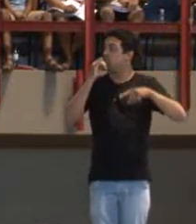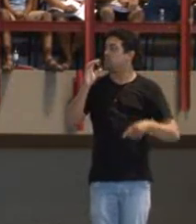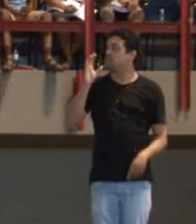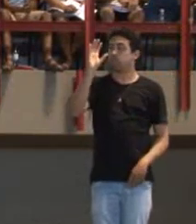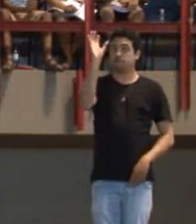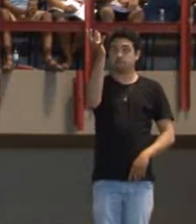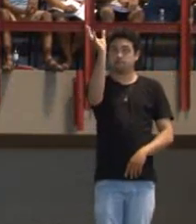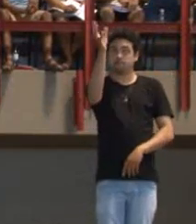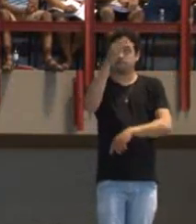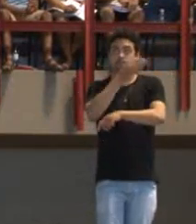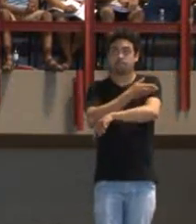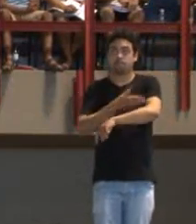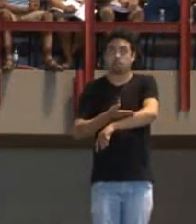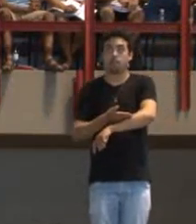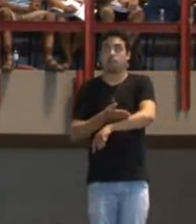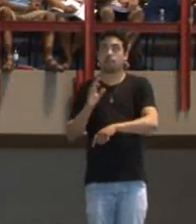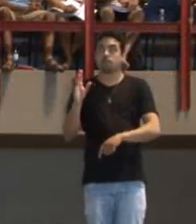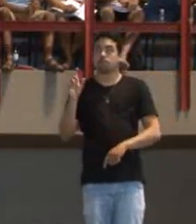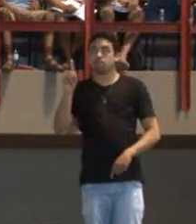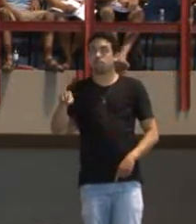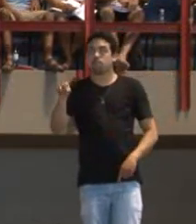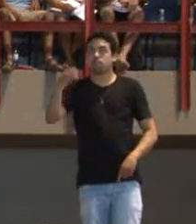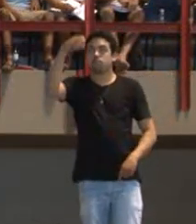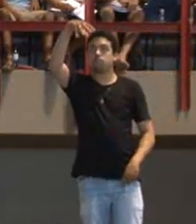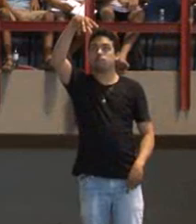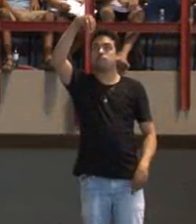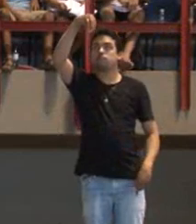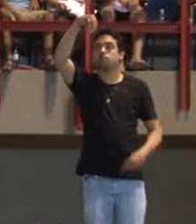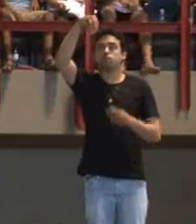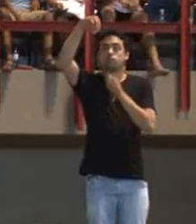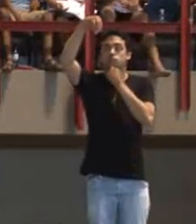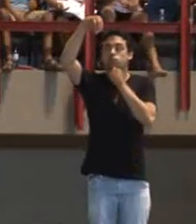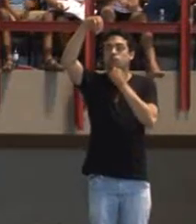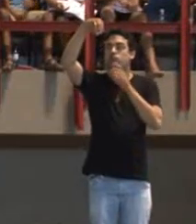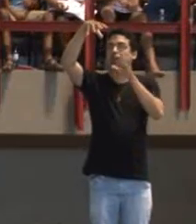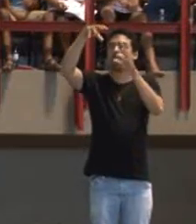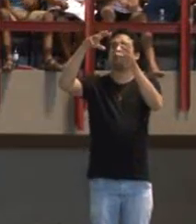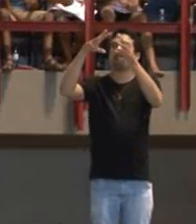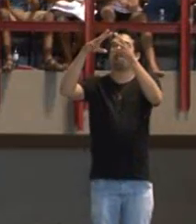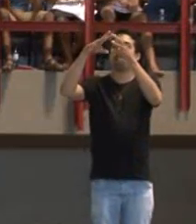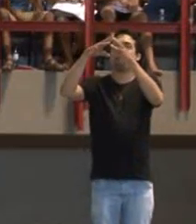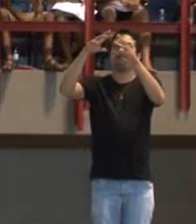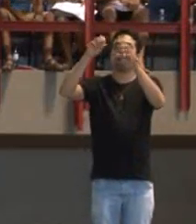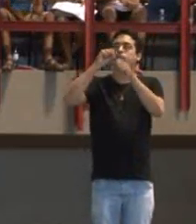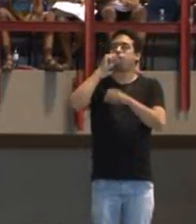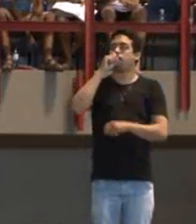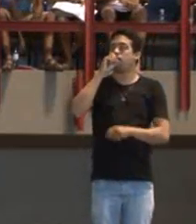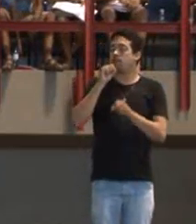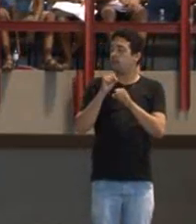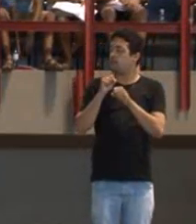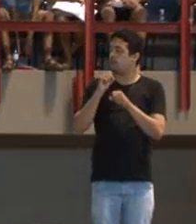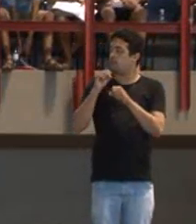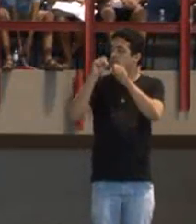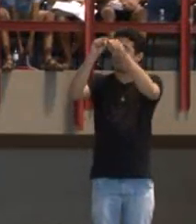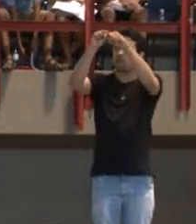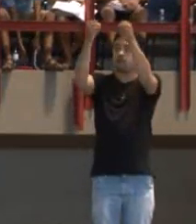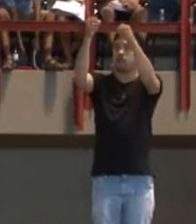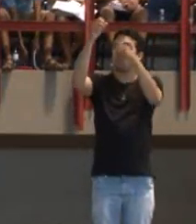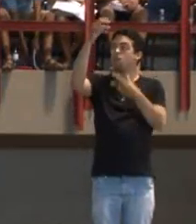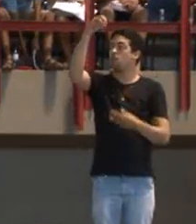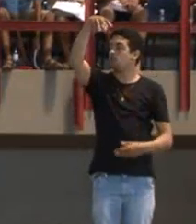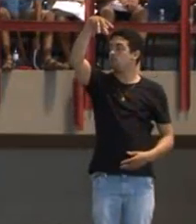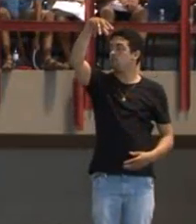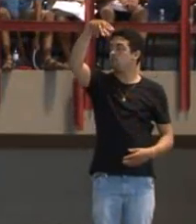casa, liga a lâmpada incandescente, ela não acende. Aí a gente diz assim, ah, queimou. Como é que a gente sabe que a lâmpada